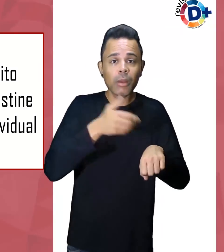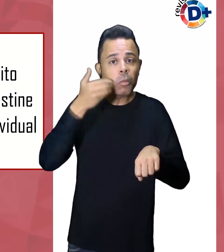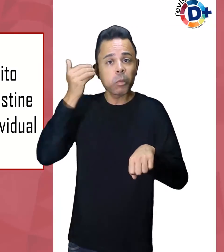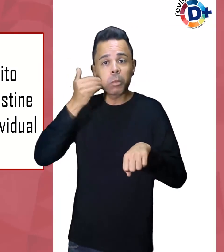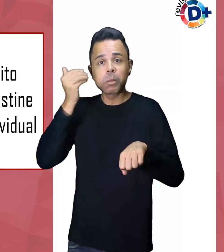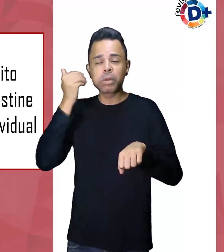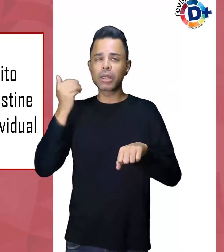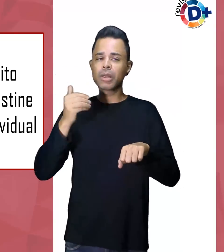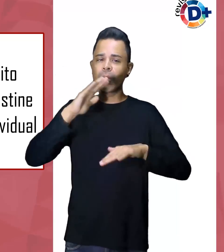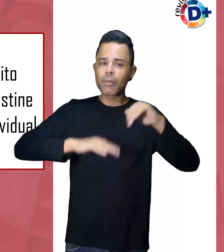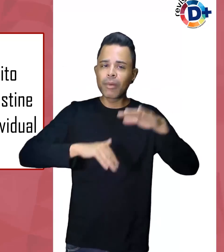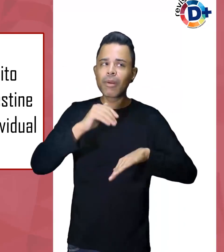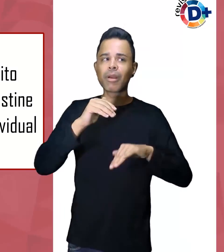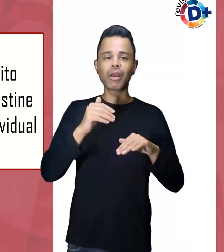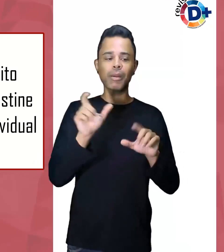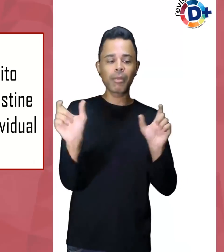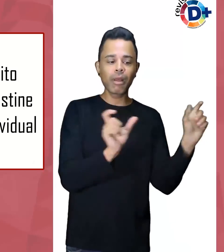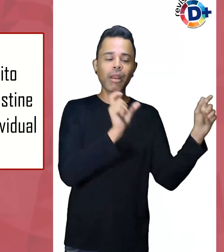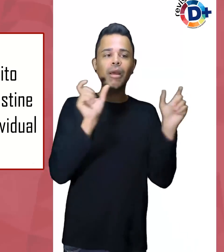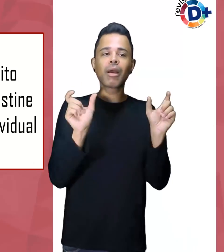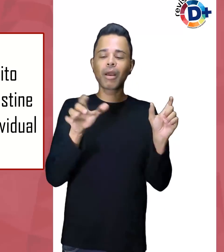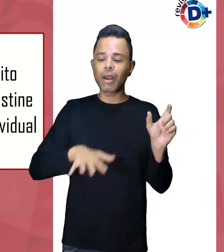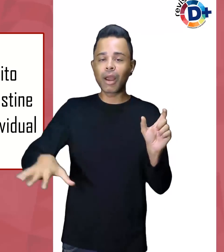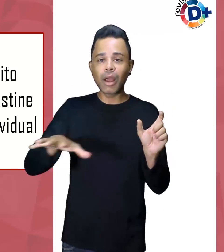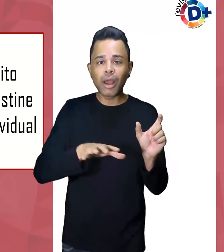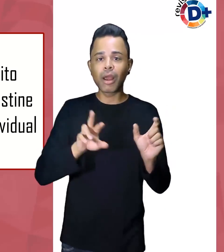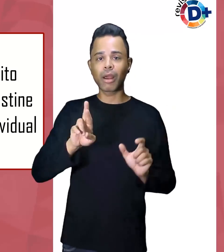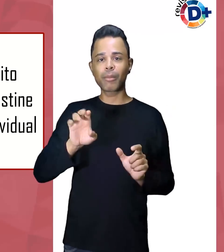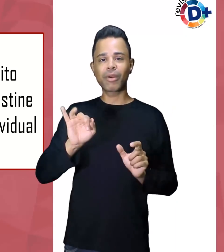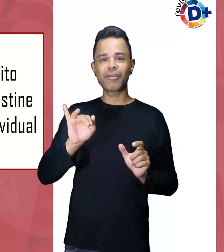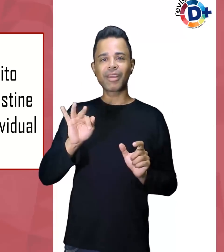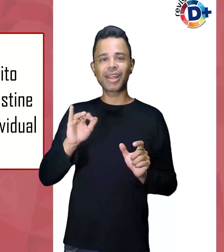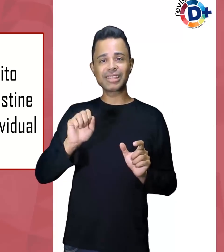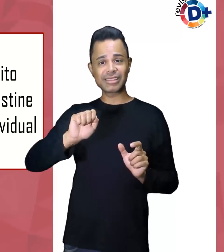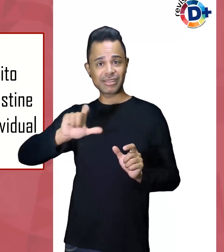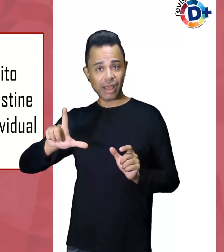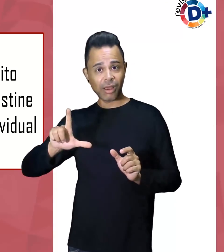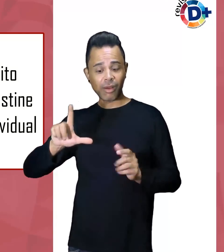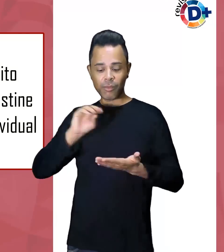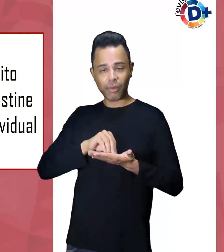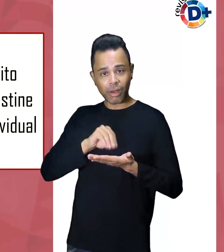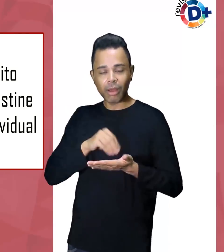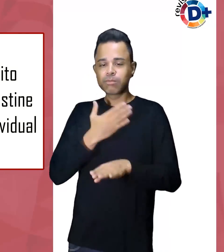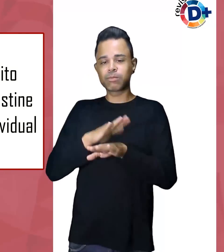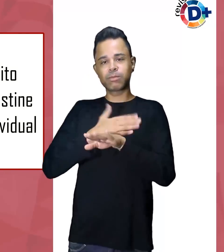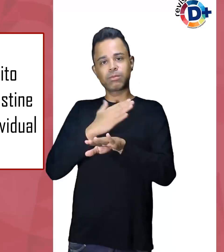da competência referencial e leia, estude o conteúdo que está sendo trabalhado naquele momento.